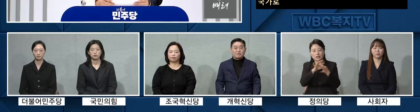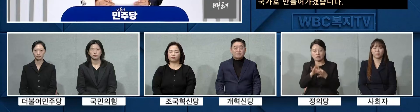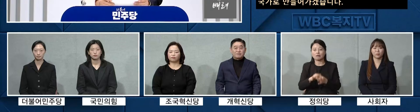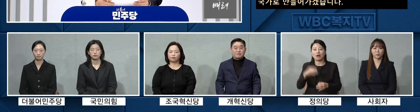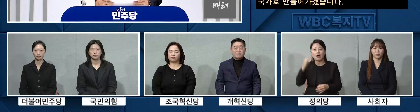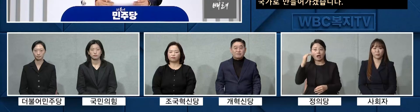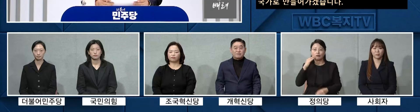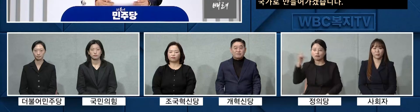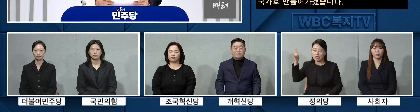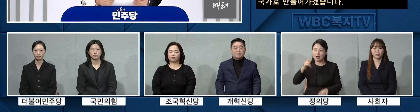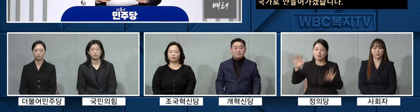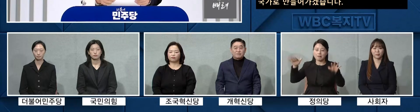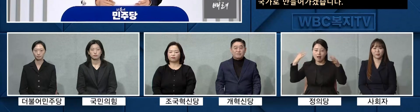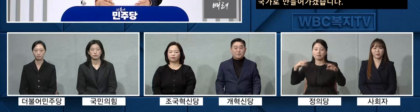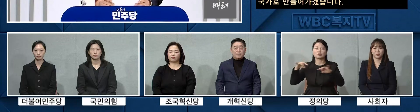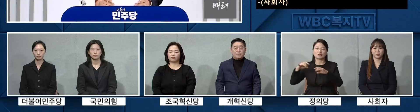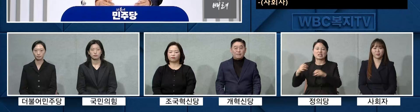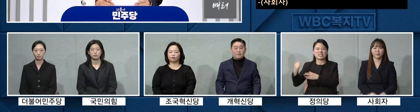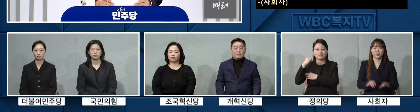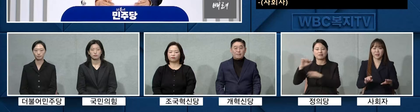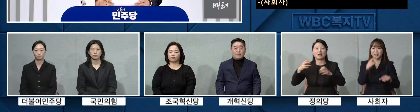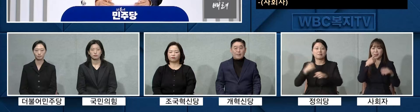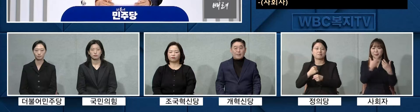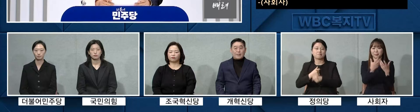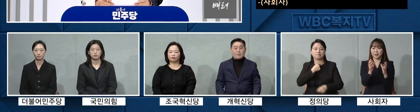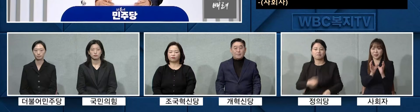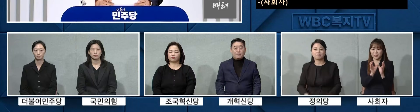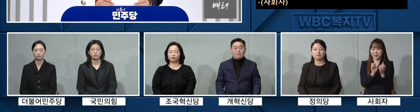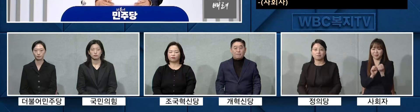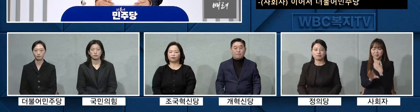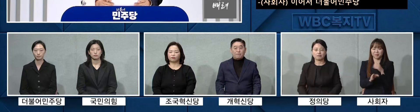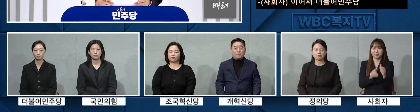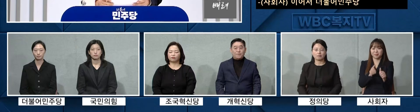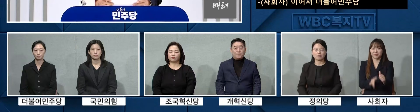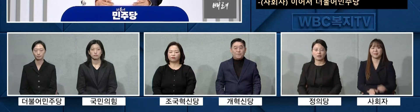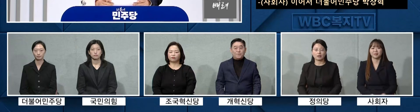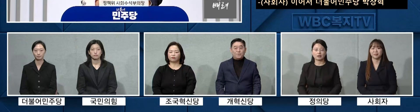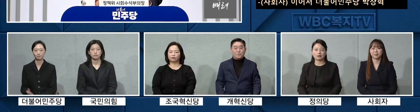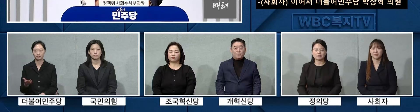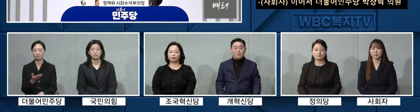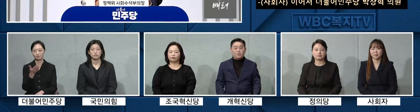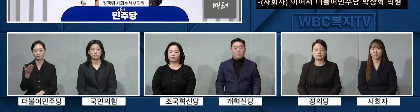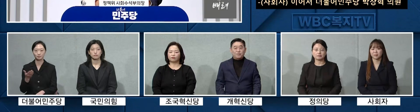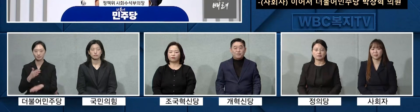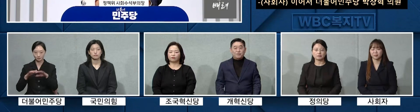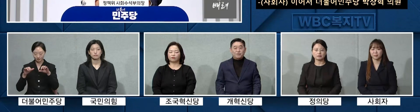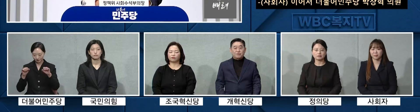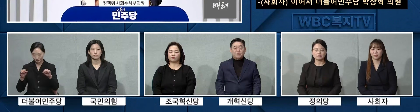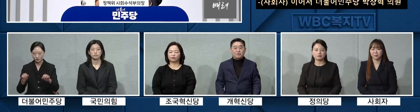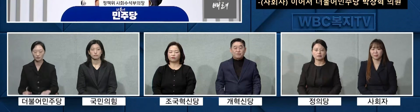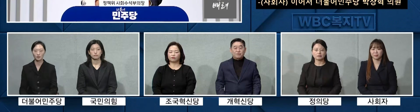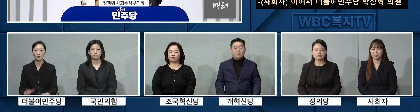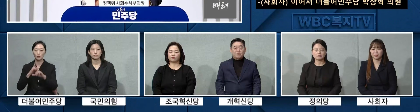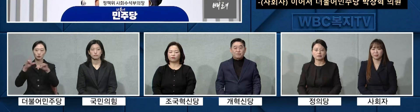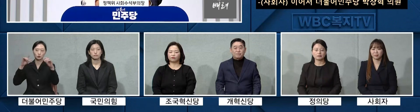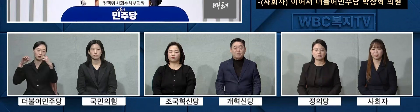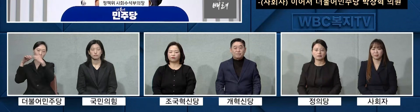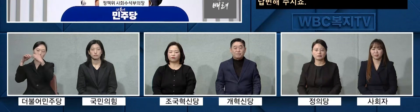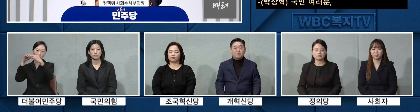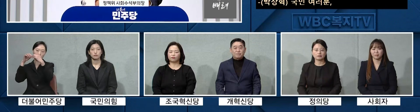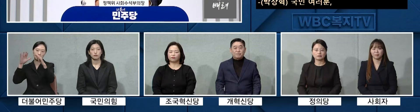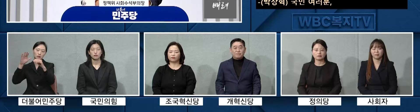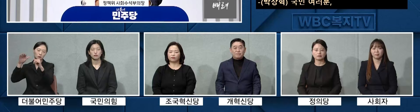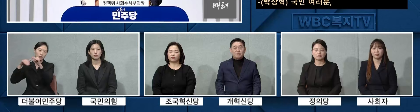예, 이어서 더불어민주당 박상혁 의원 답변해 주시죠. 국민 여러분, 중동 전쟁이라는 심각한 위협에